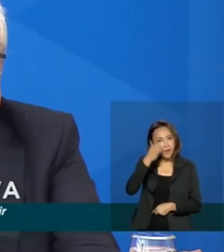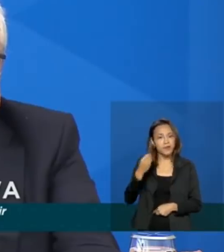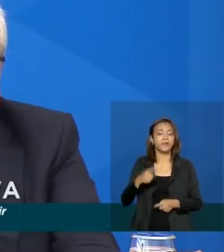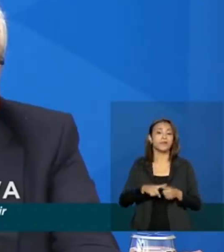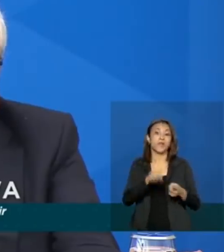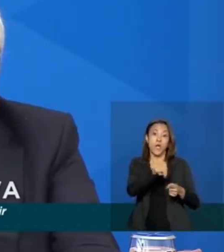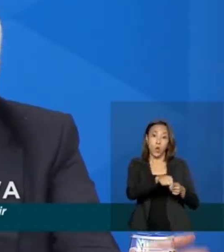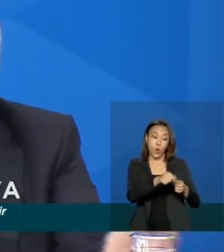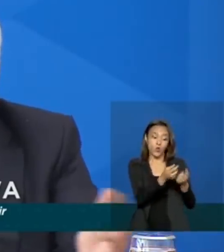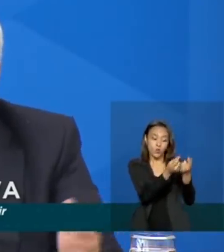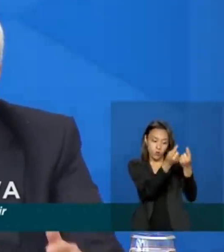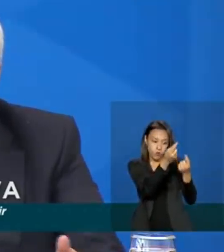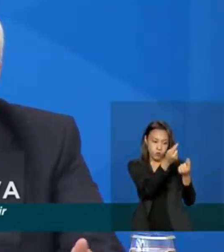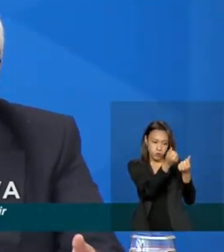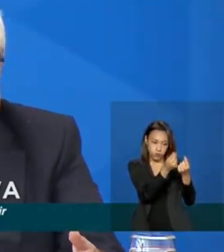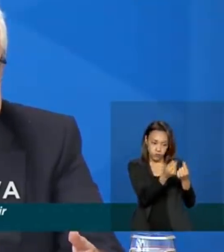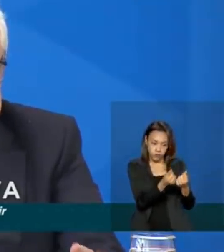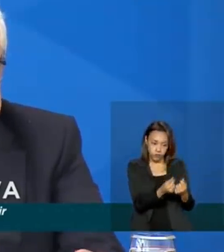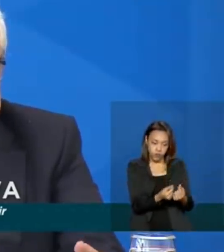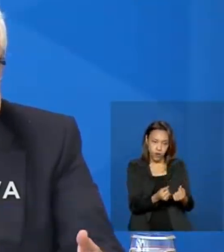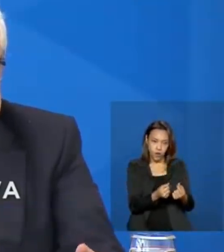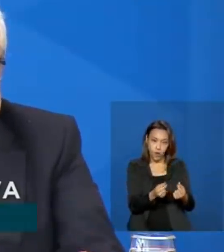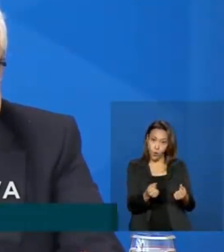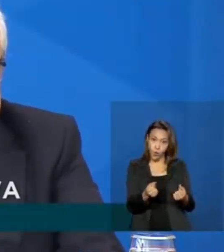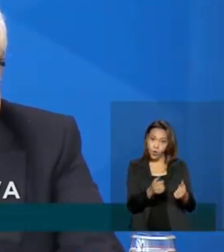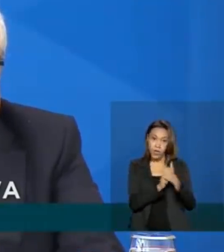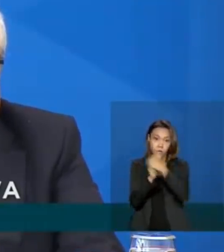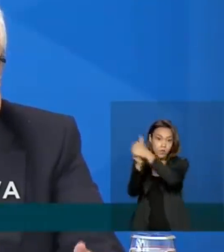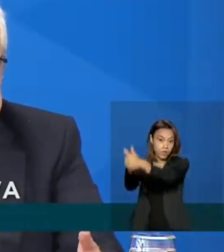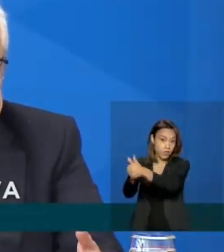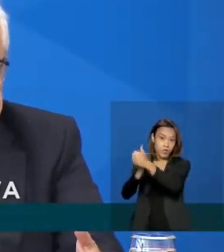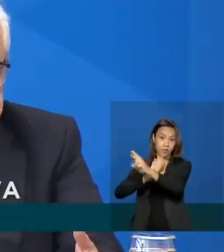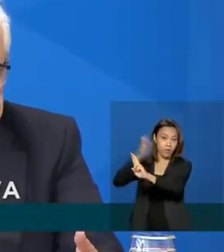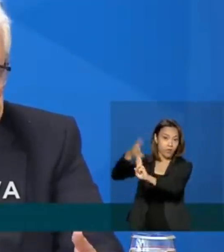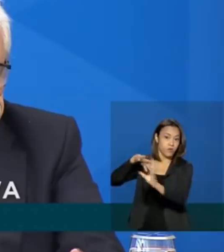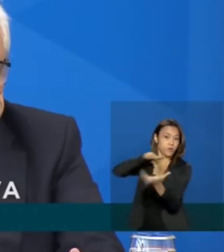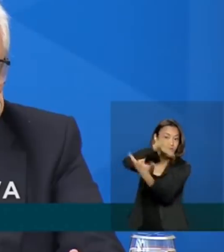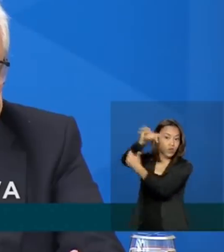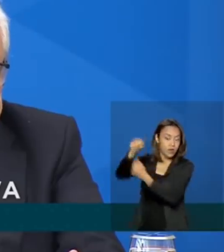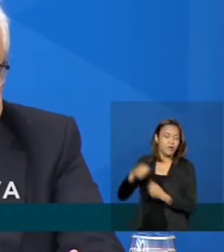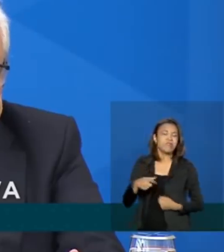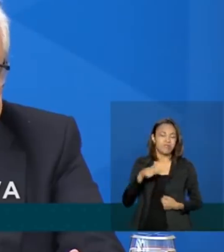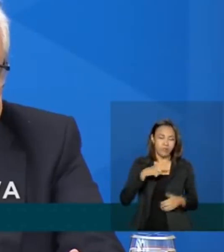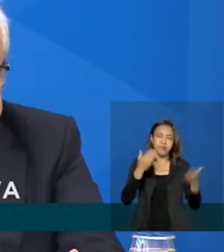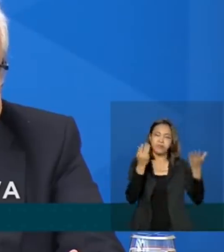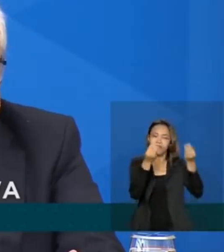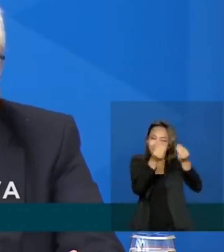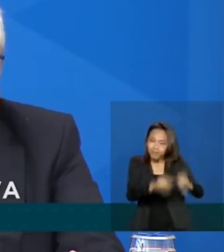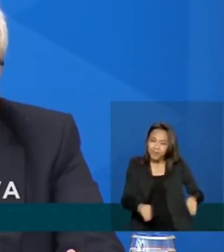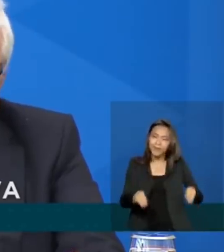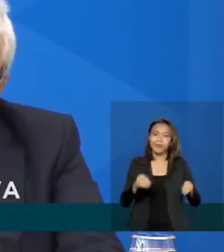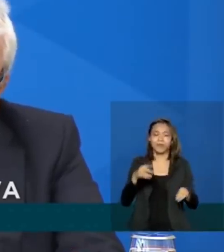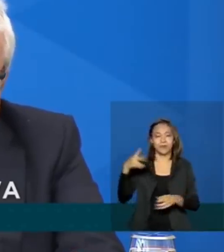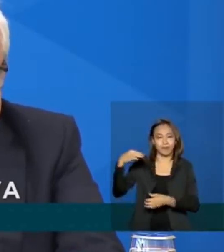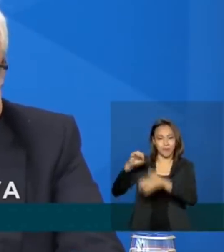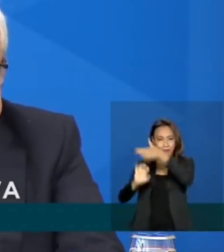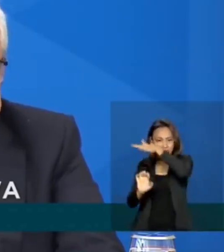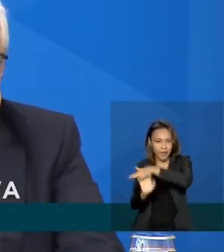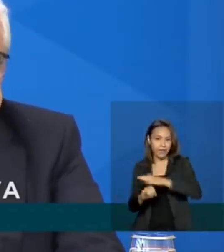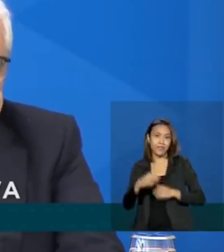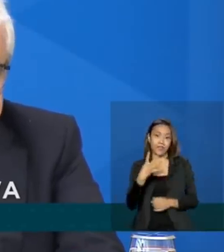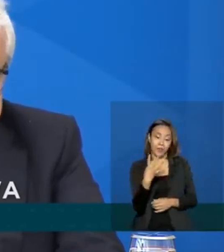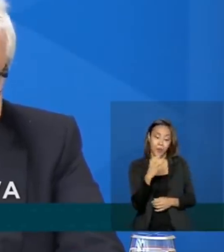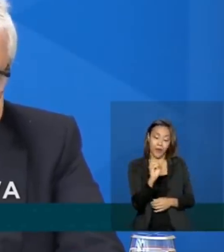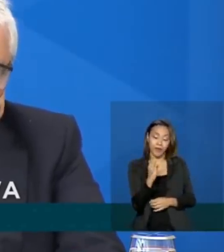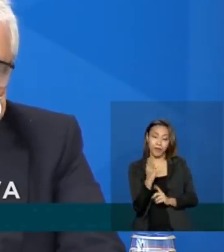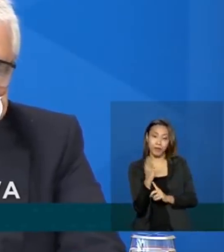mercado internacional gerou uma perda para a Petrobras de 40 bilhões de dólares, que não